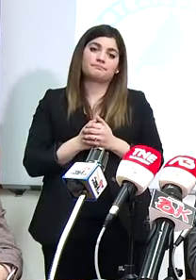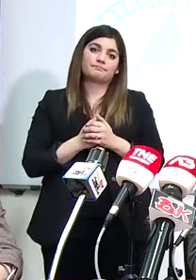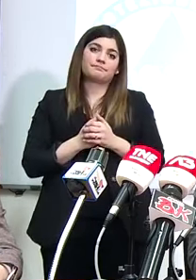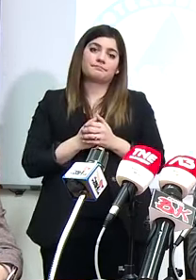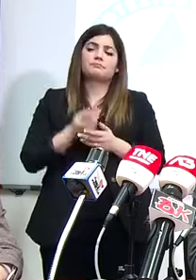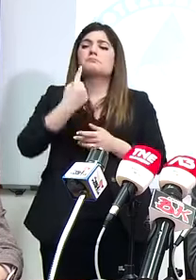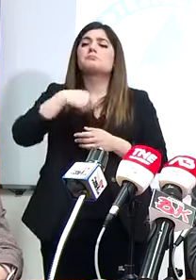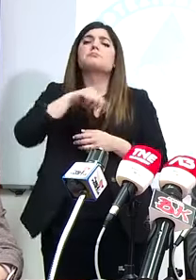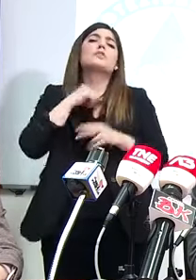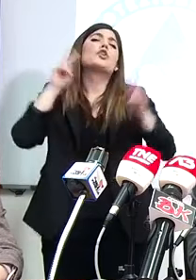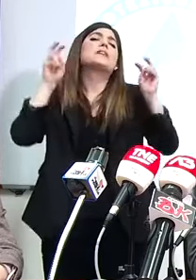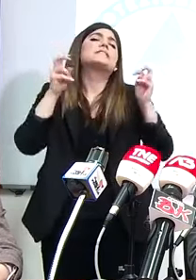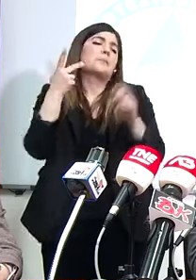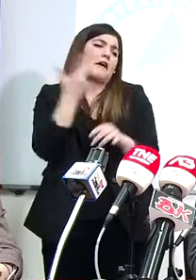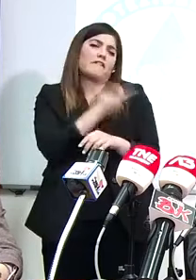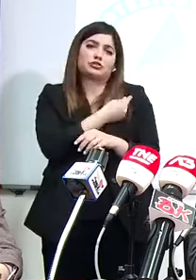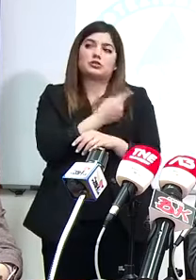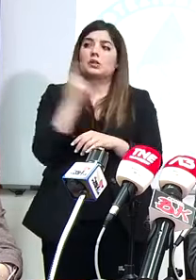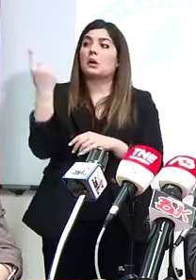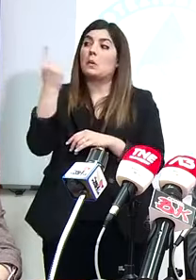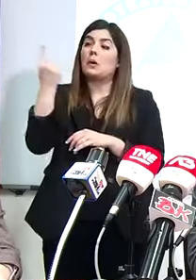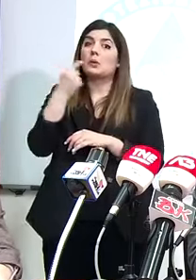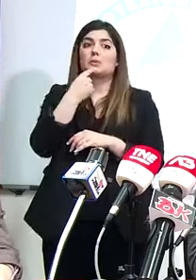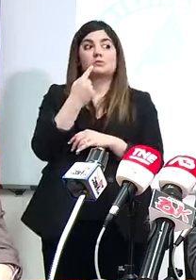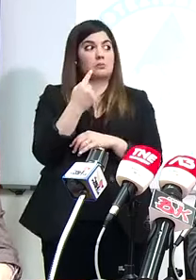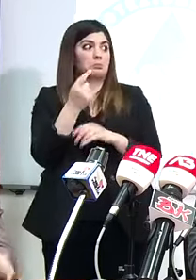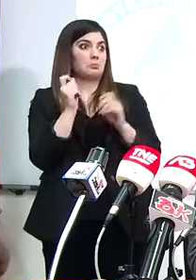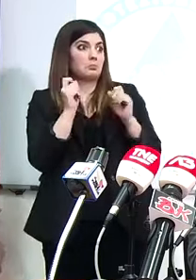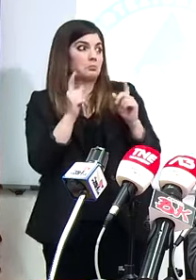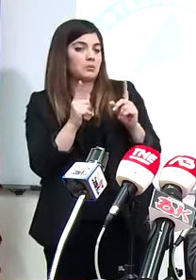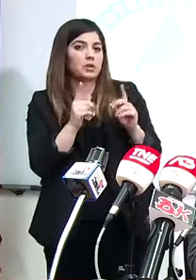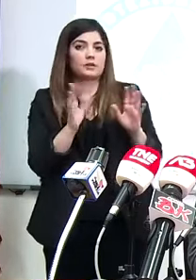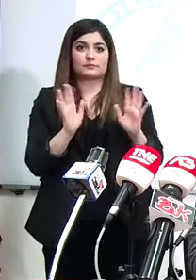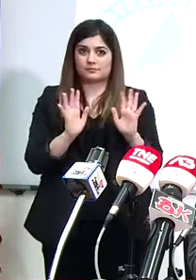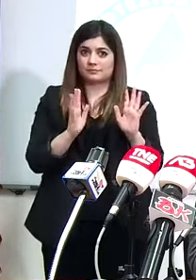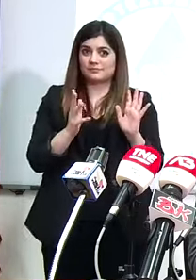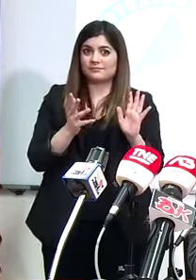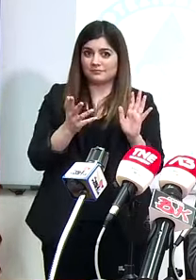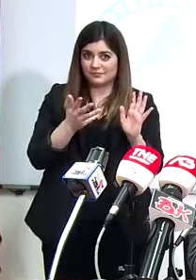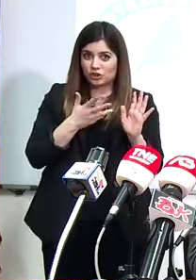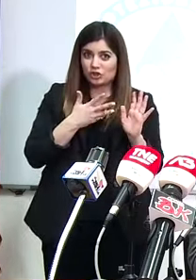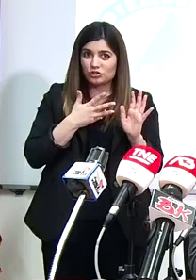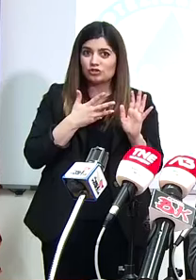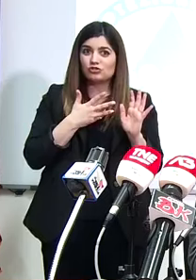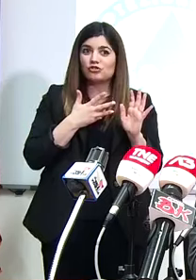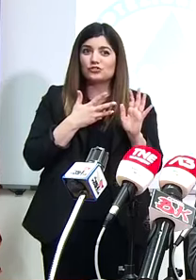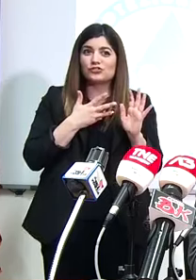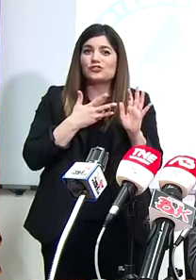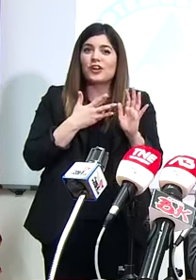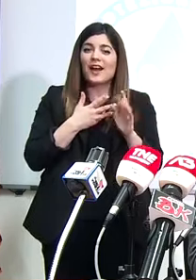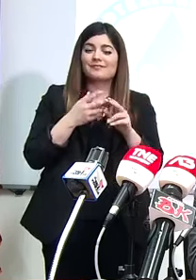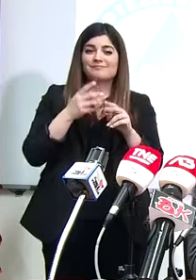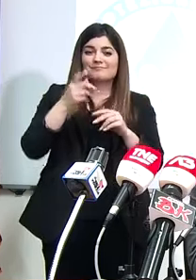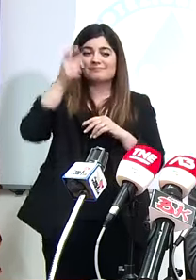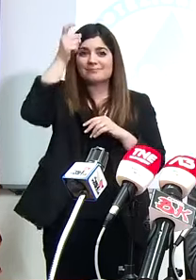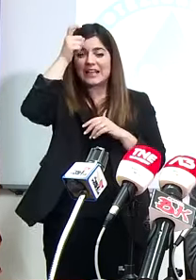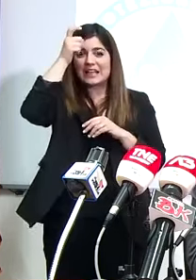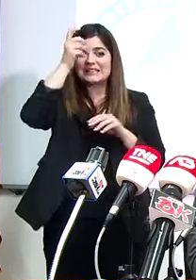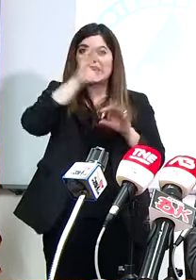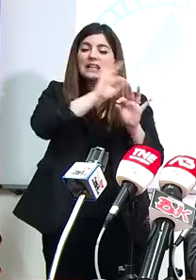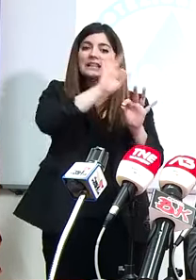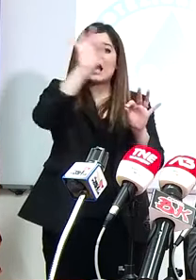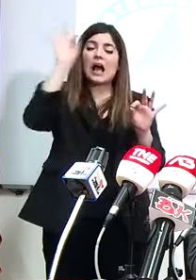vaccini vorrei ricordarvi che ci sono già delle comunità che possono tranquillamente dichiararsi come the free peso allo stato di israele tanto per dire no la gran bretagna che ha